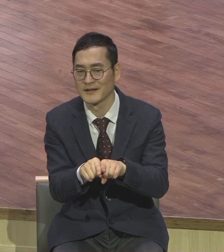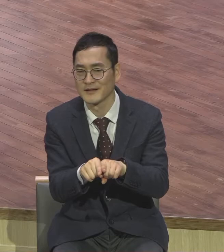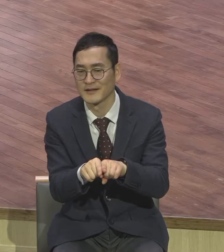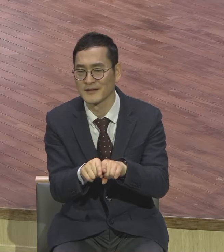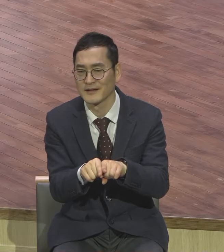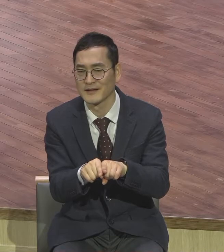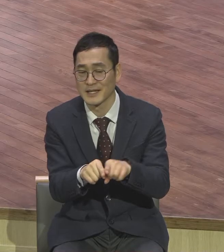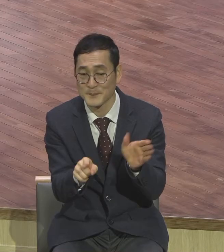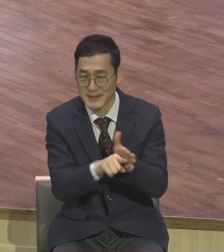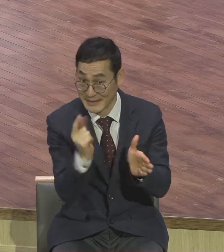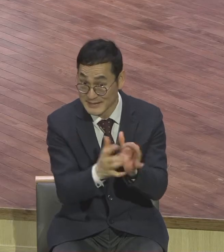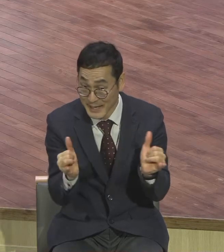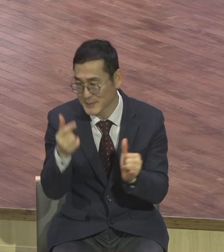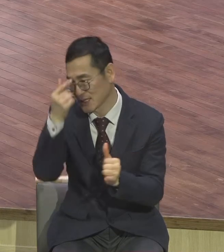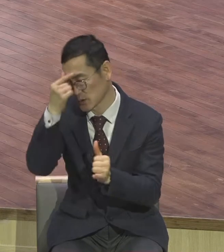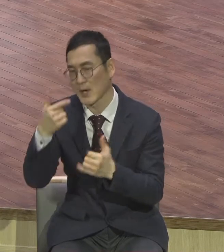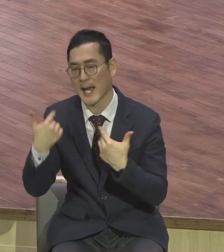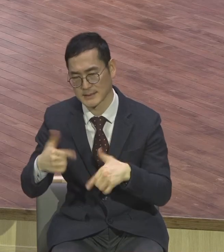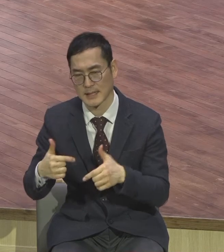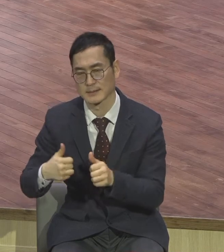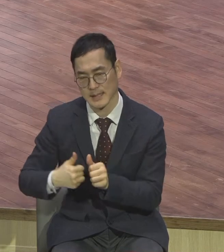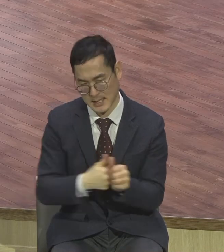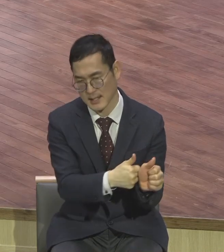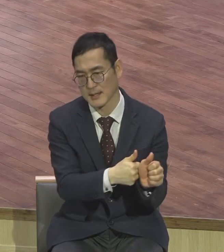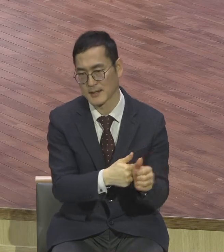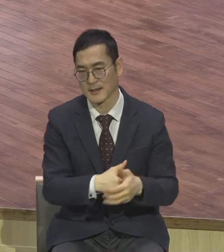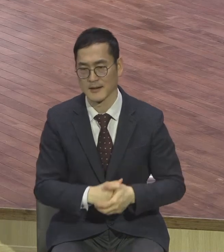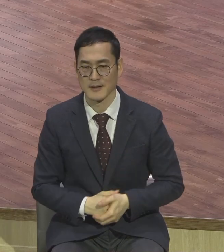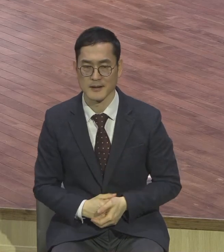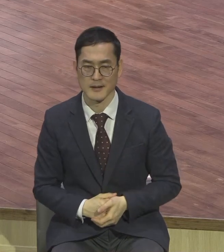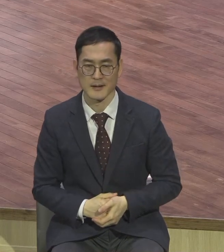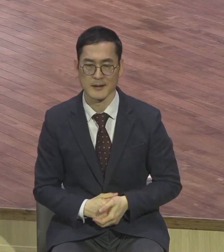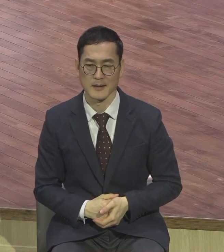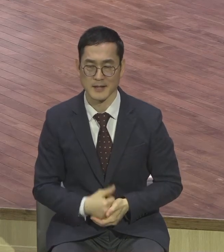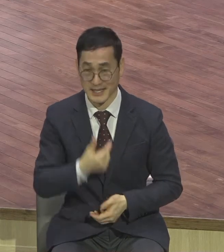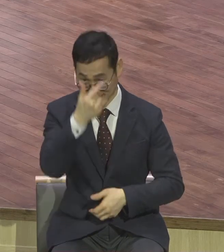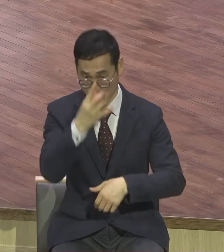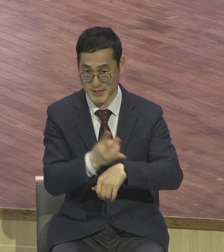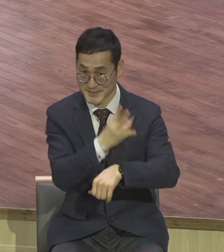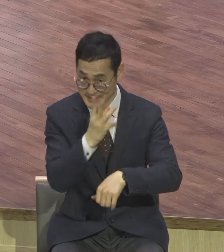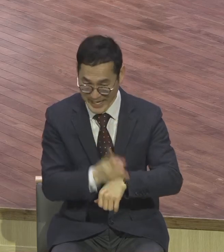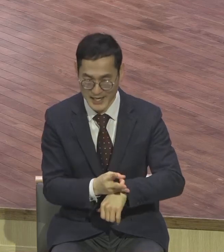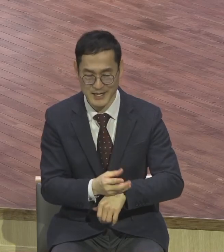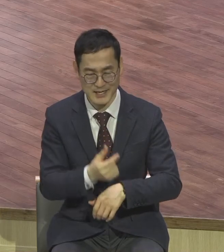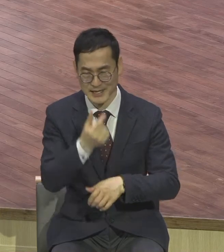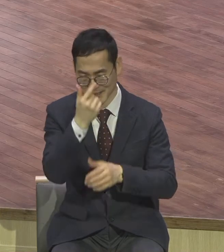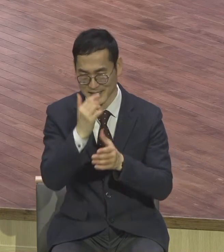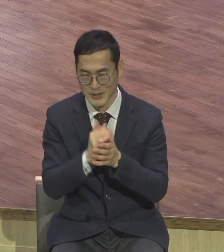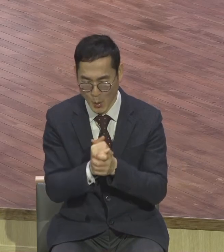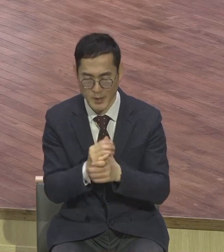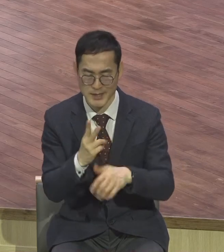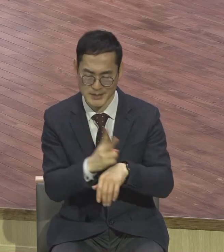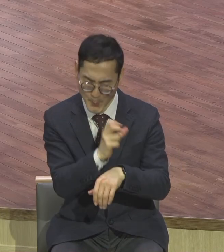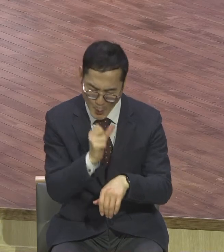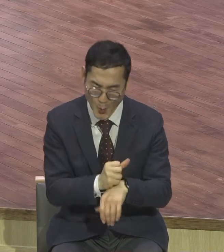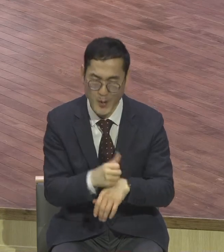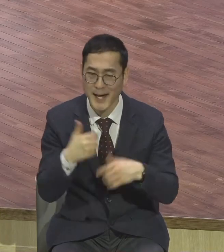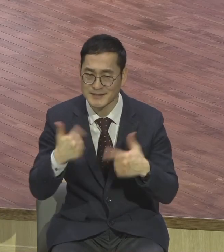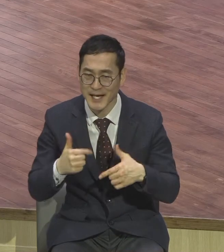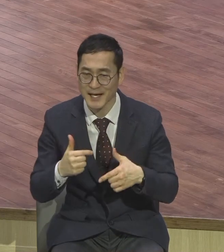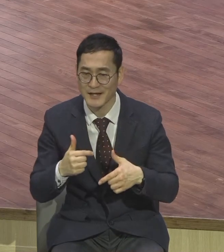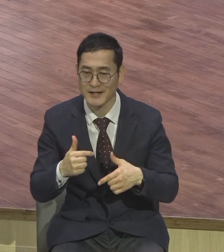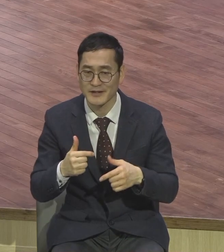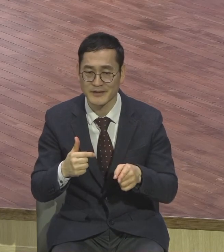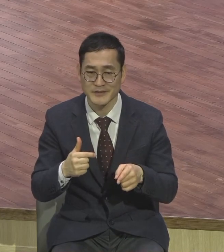24하라 25 기도해라 영원한 축복을 누려라 24, 25 영원 따라오잖아요.